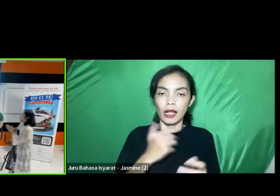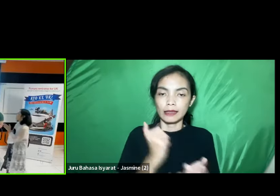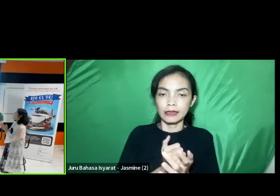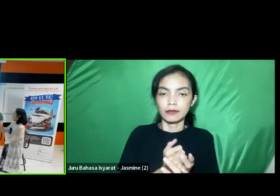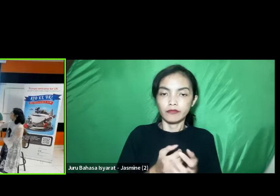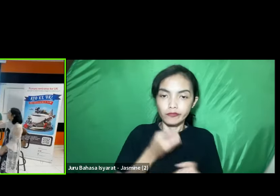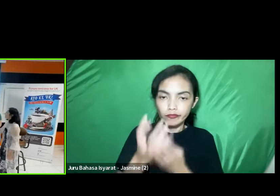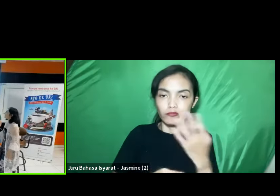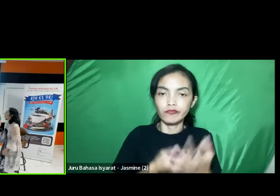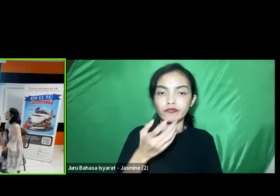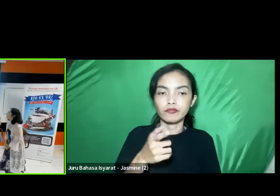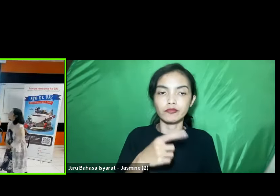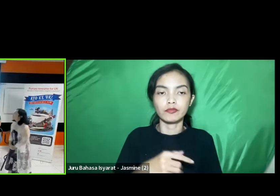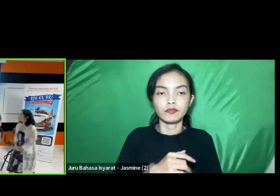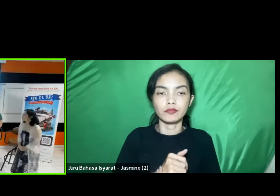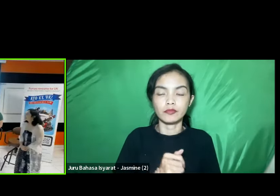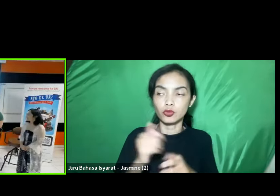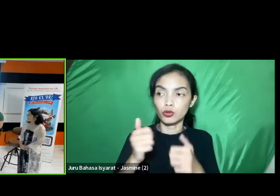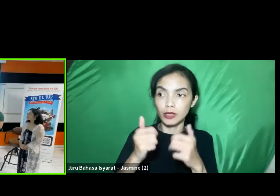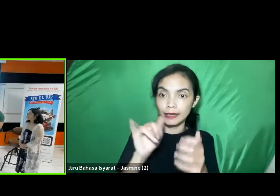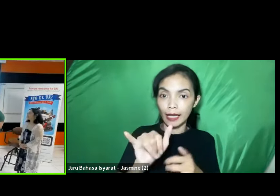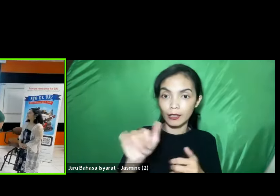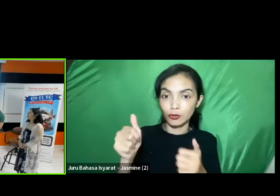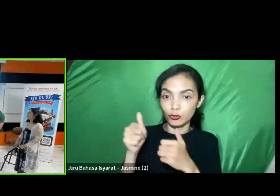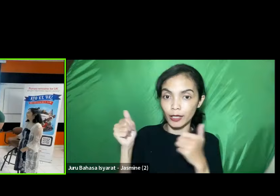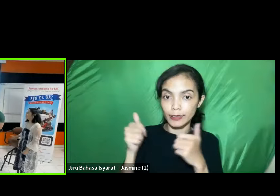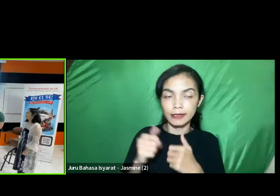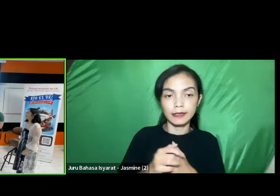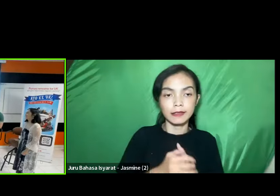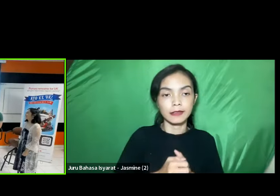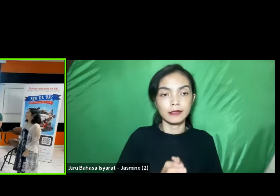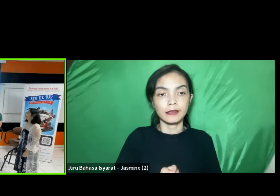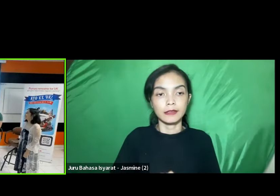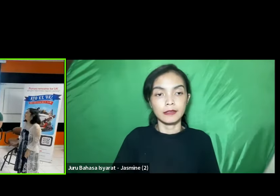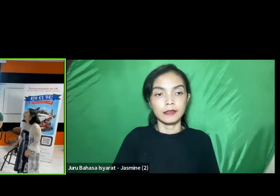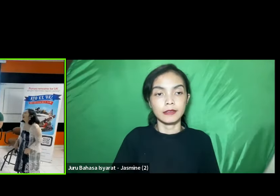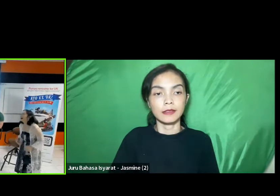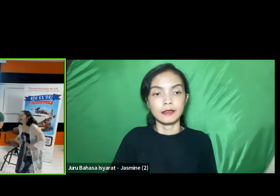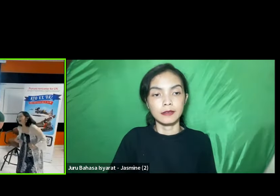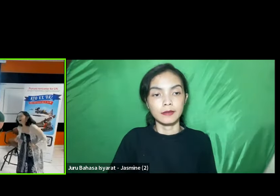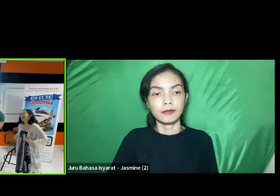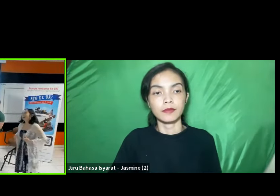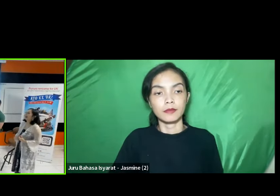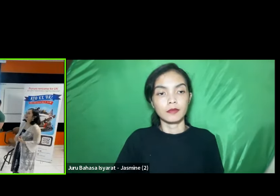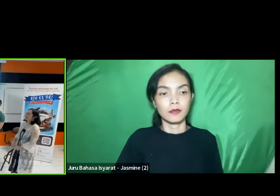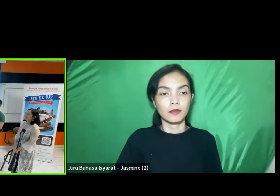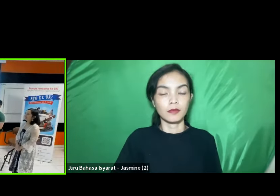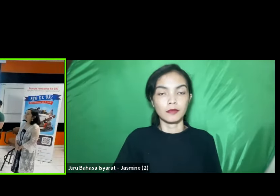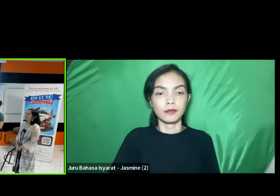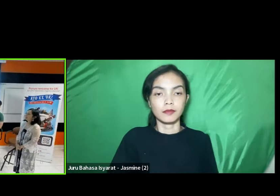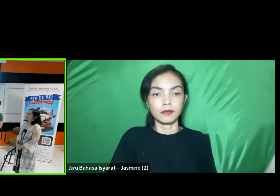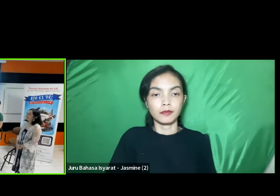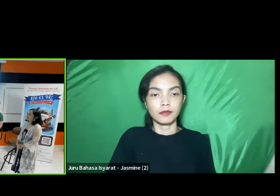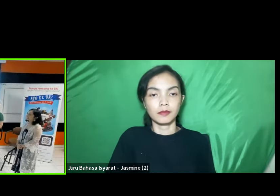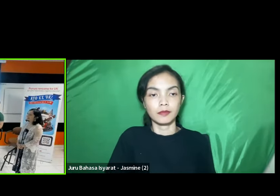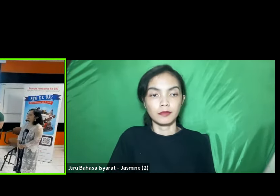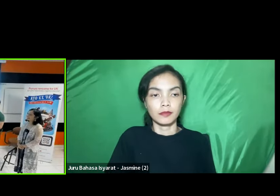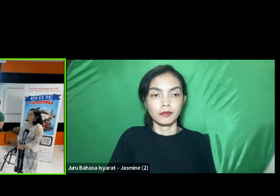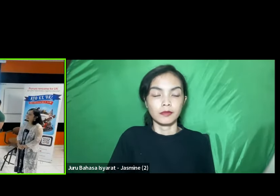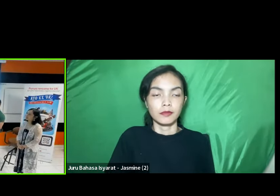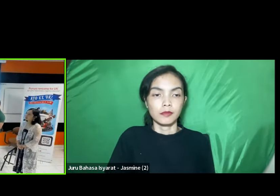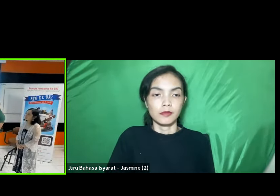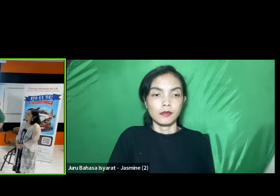ye Thank you Pak paling bagus eh dari aku mewakili juga